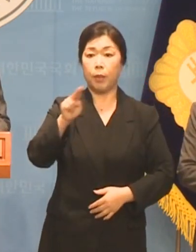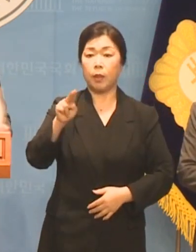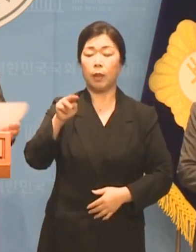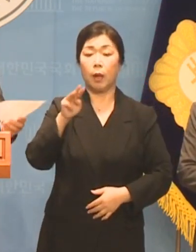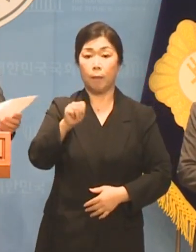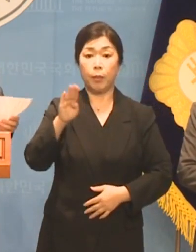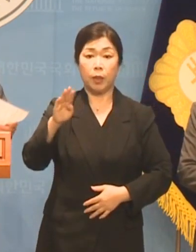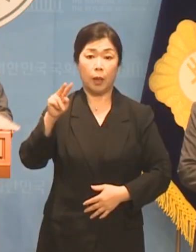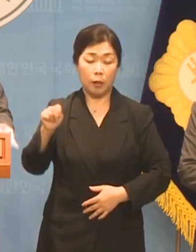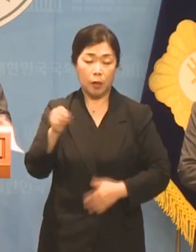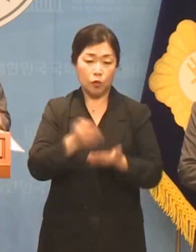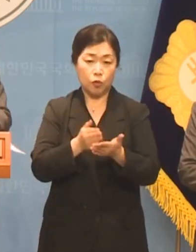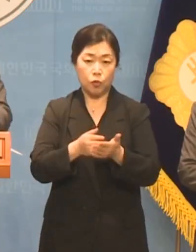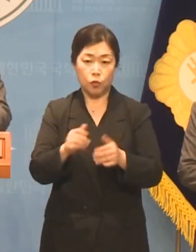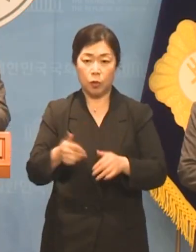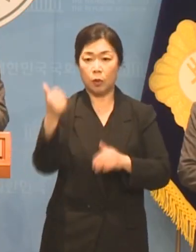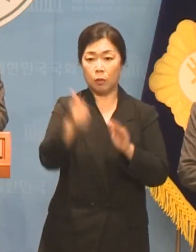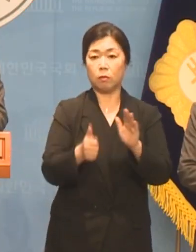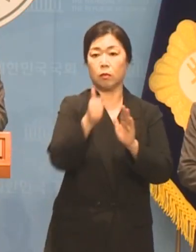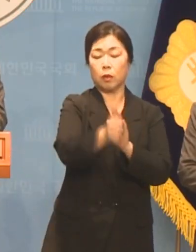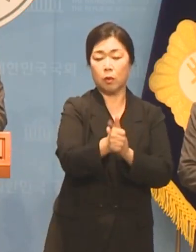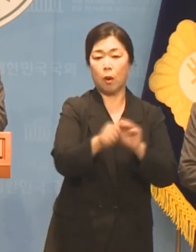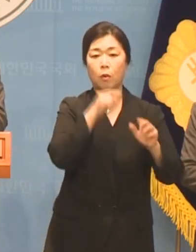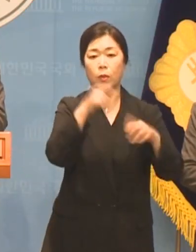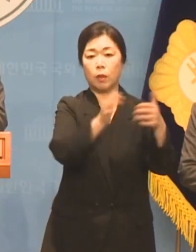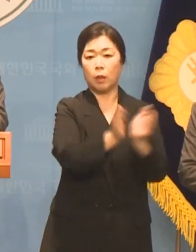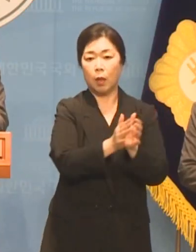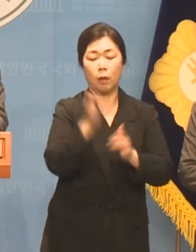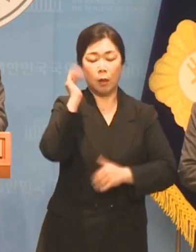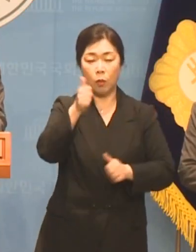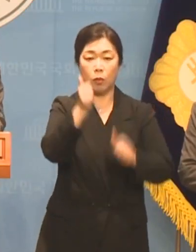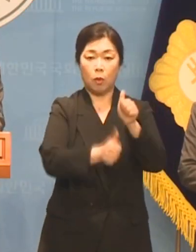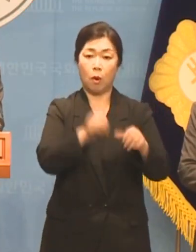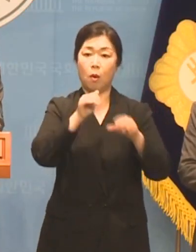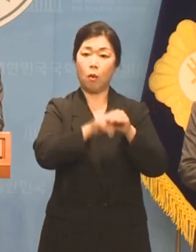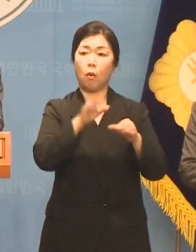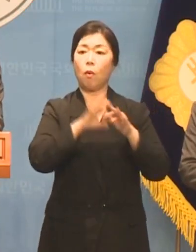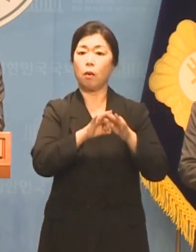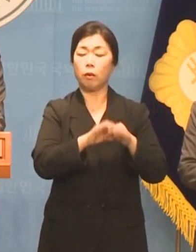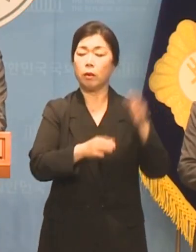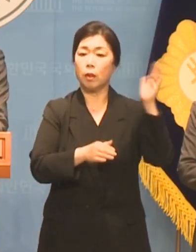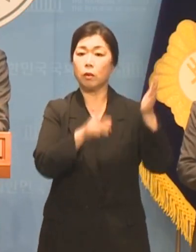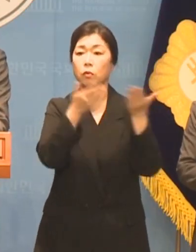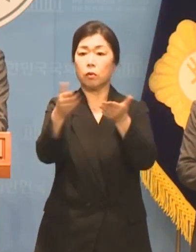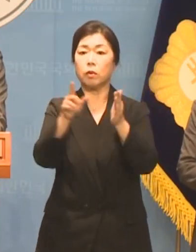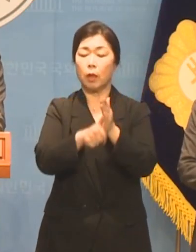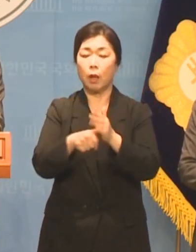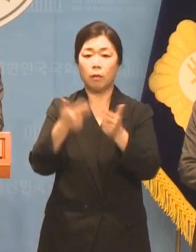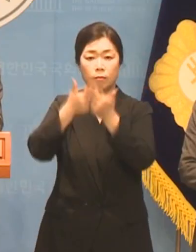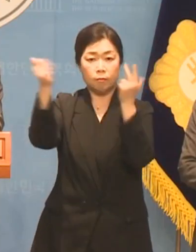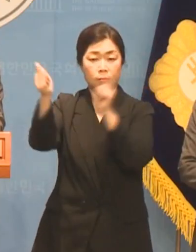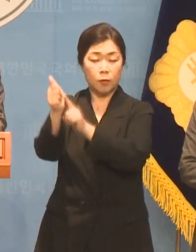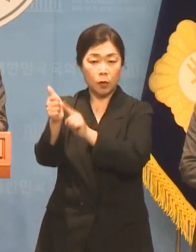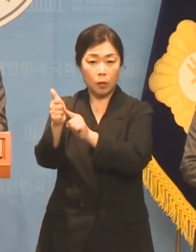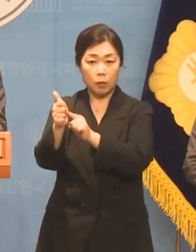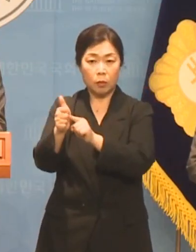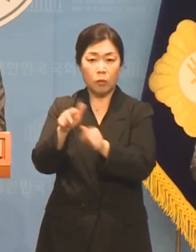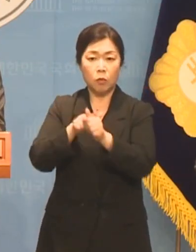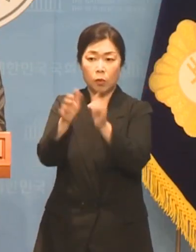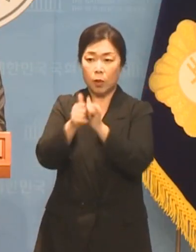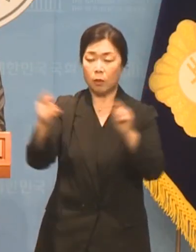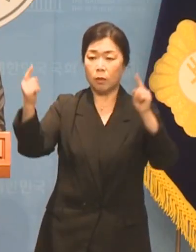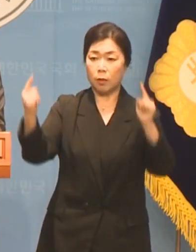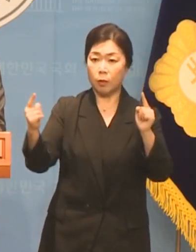출연하여 국민의힘 대선 경선 관련된 주제로 이야기할 때 더불어민주당 이재명 대선 경선 후보를